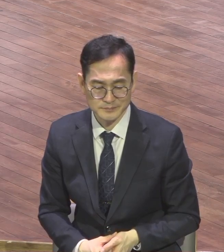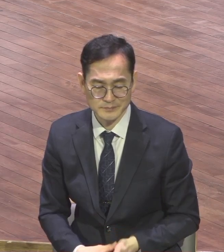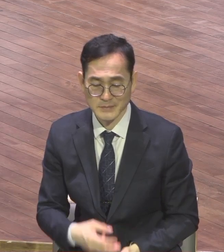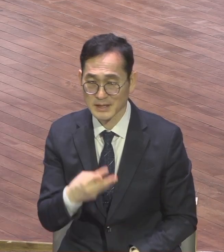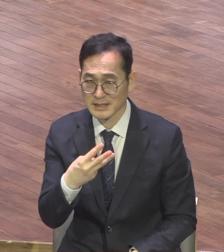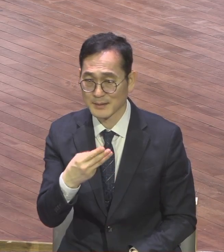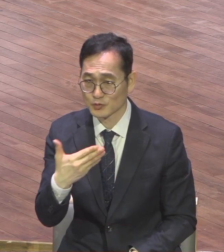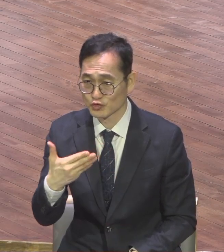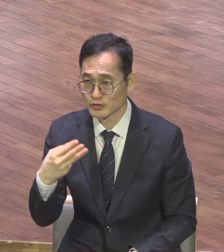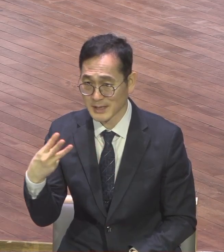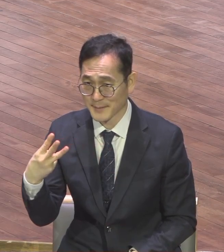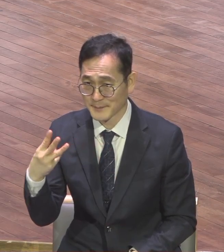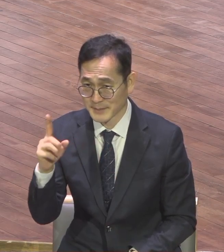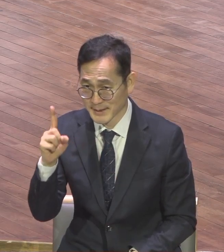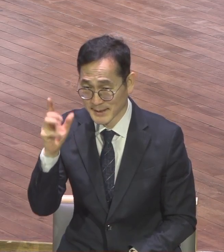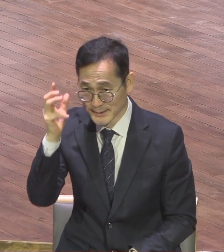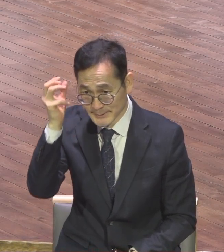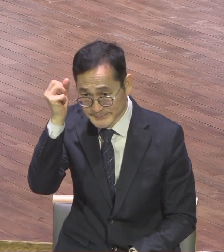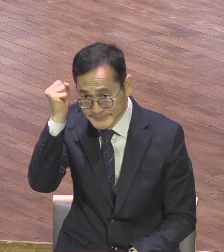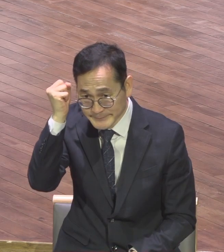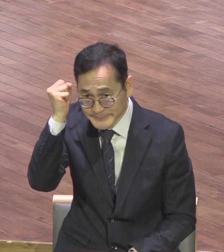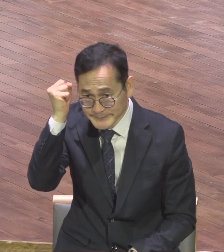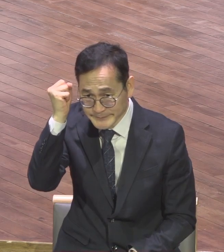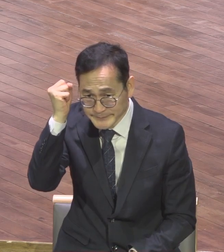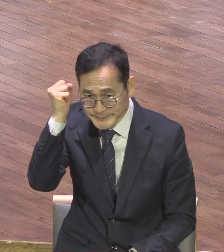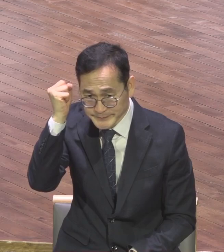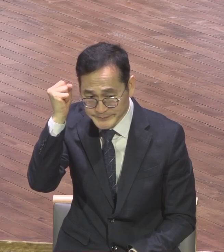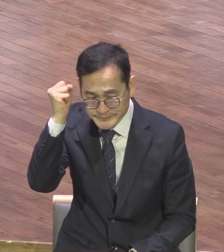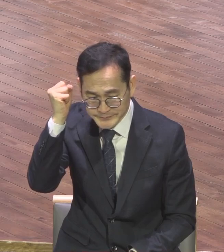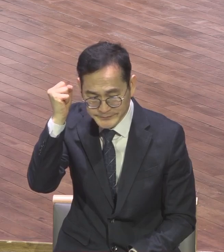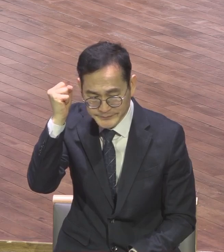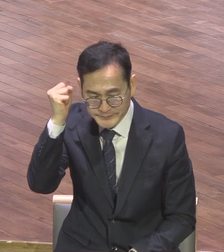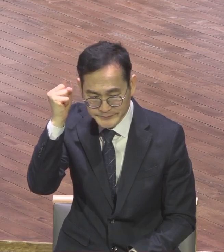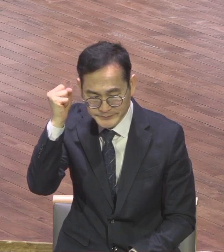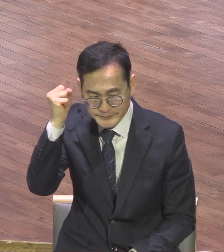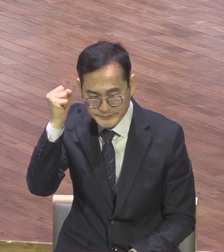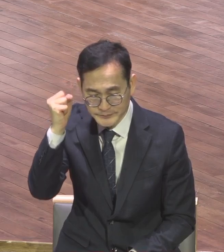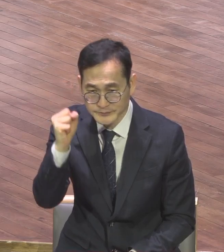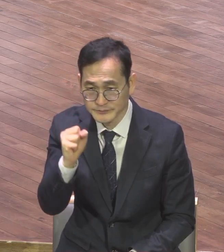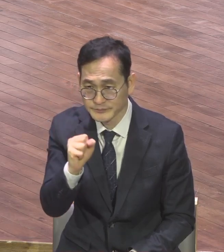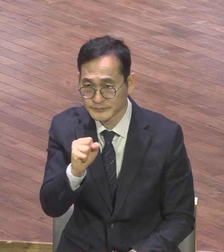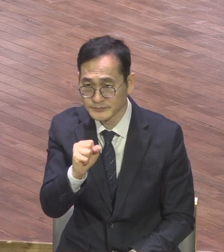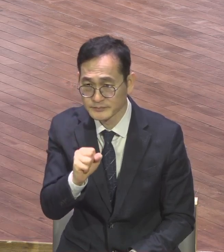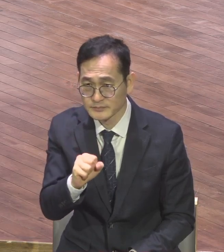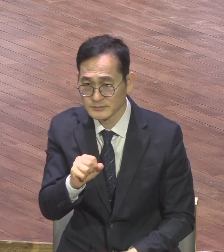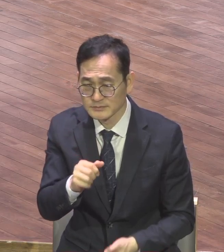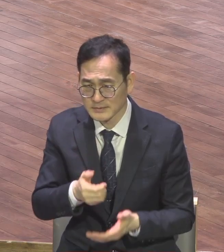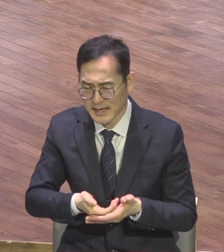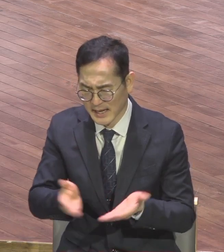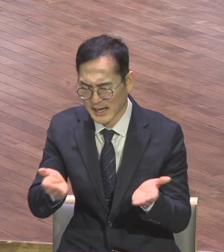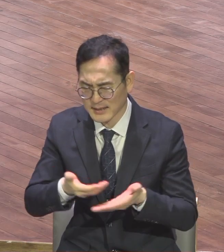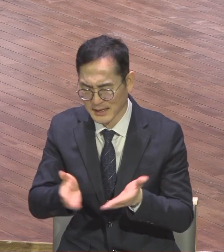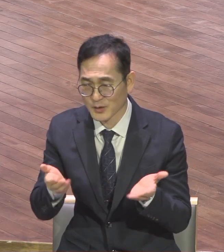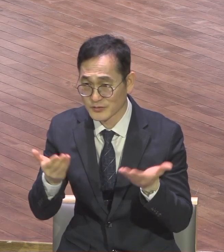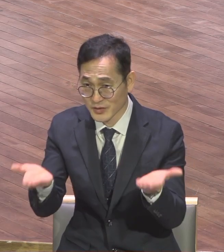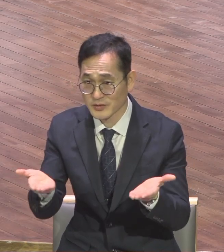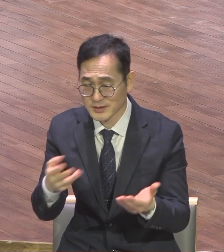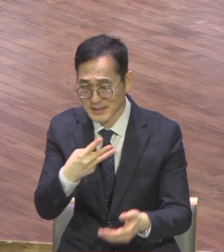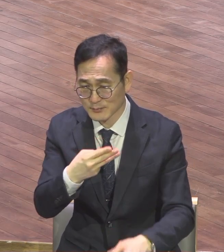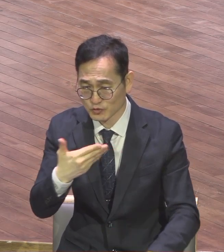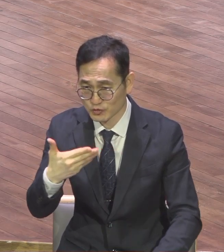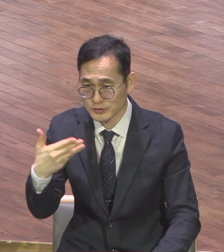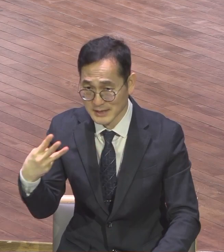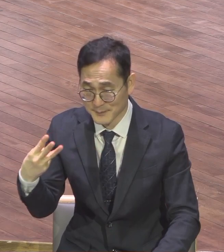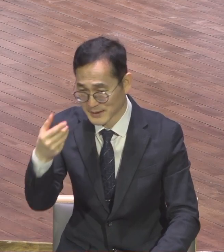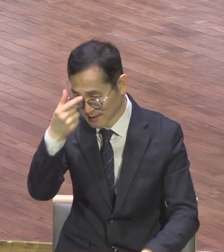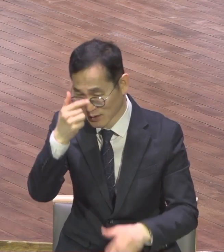393. 이거 다 저는 우리 성도들에게 할 것 다 했습니다. 이거 393 기도를 이렇게